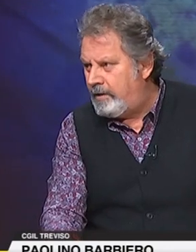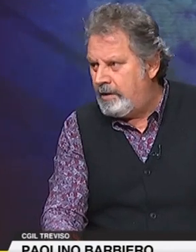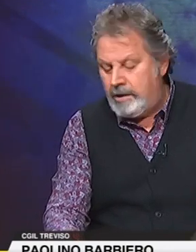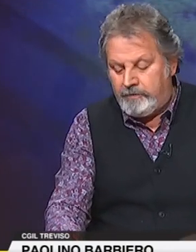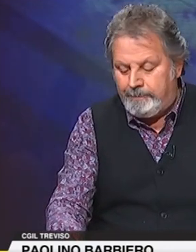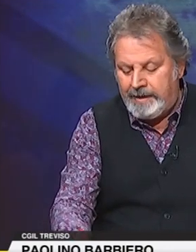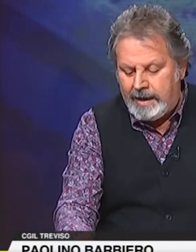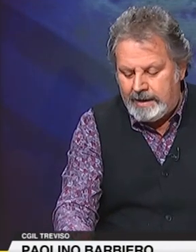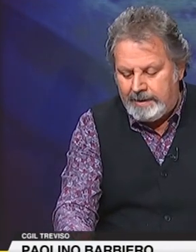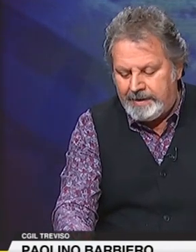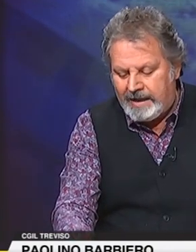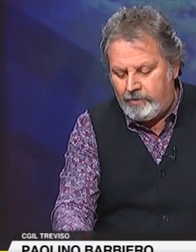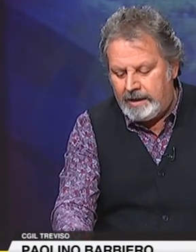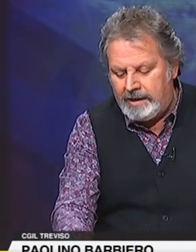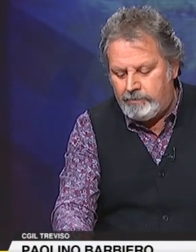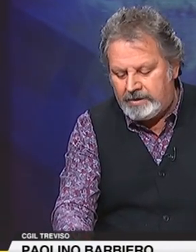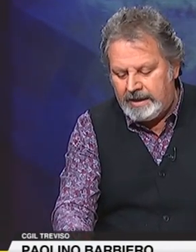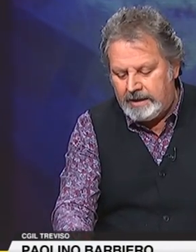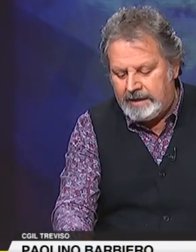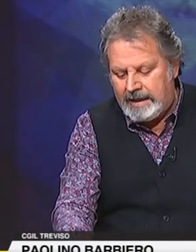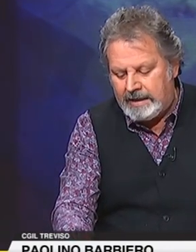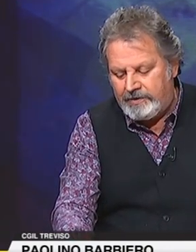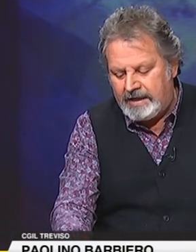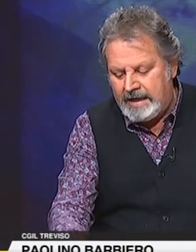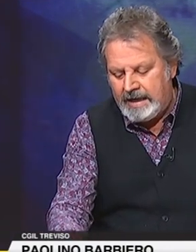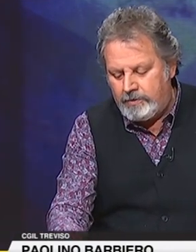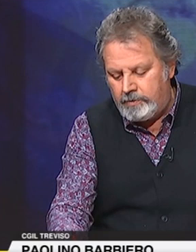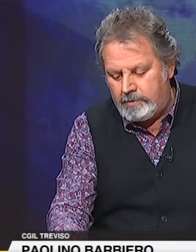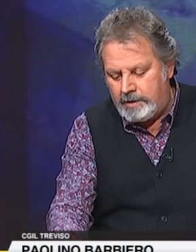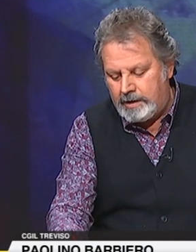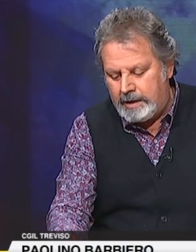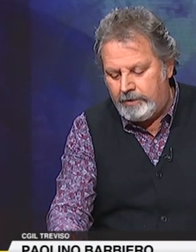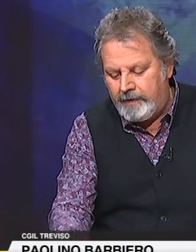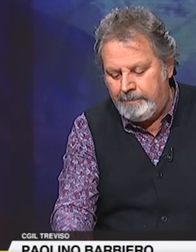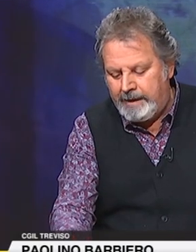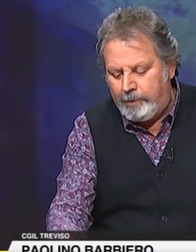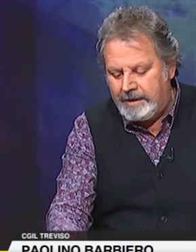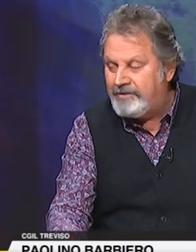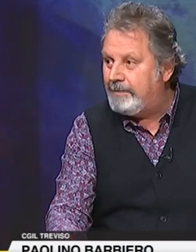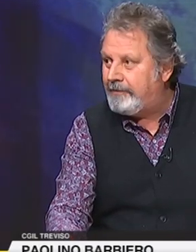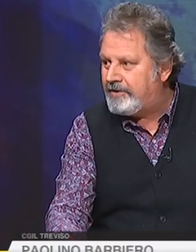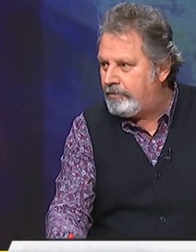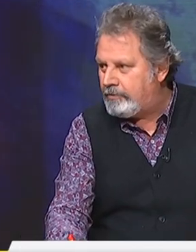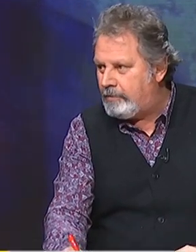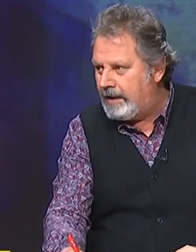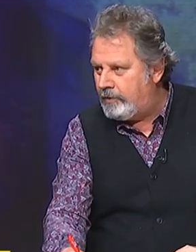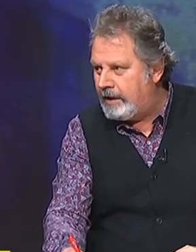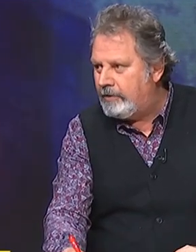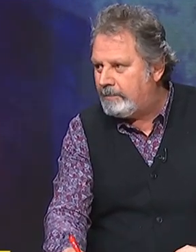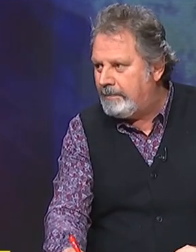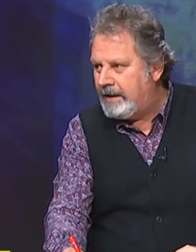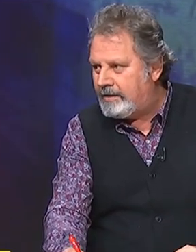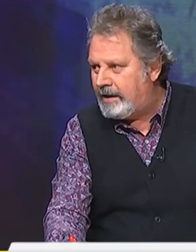IRPEF, cioè prima applicavano le aliquote da gennaio a novembre, poi a dicembre facevano il conguaglio